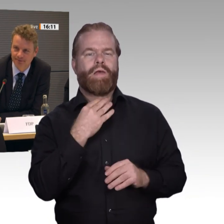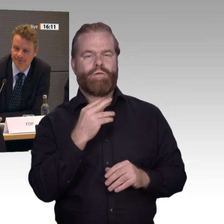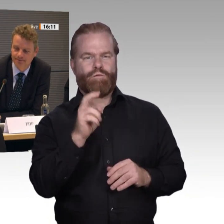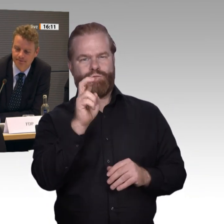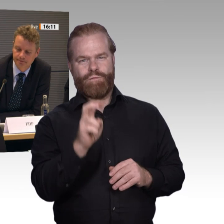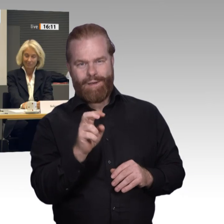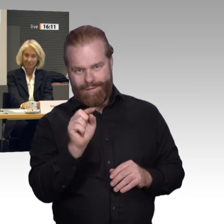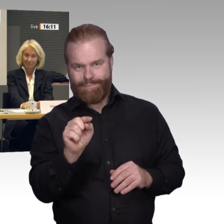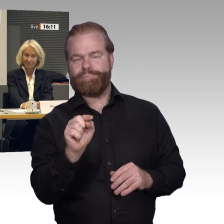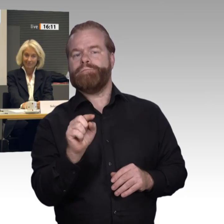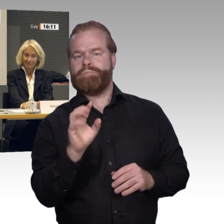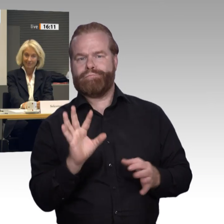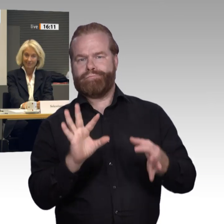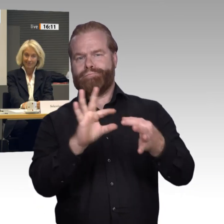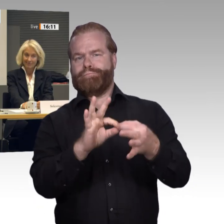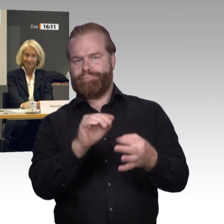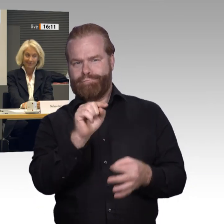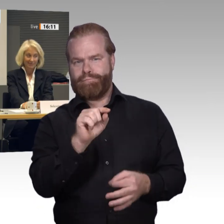nicht? Frau Bessenich.